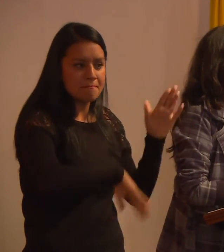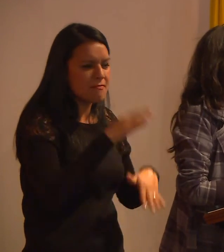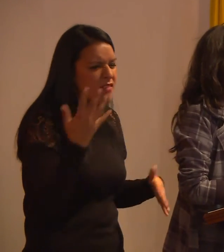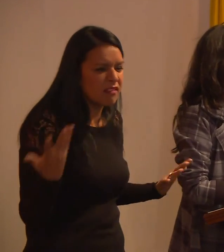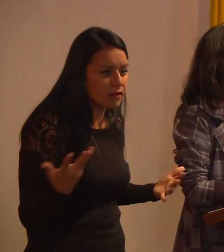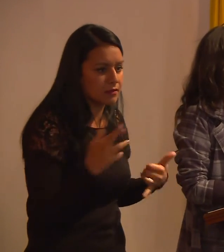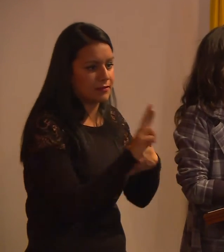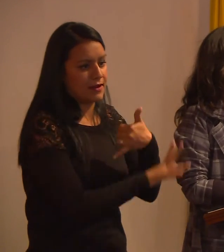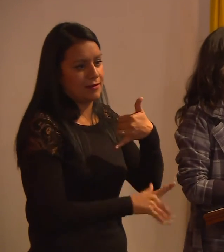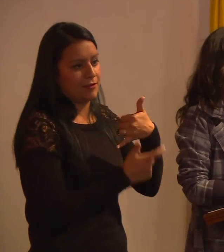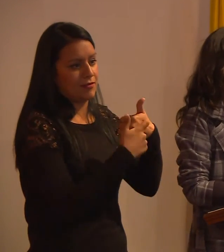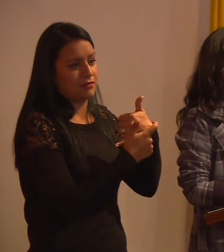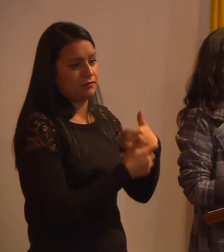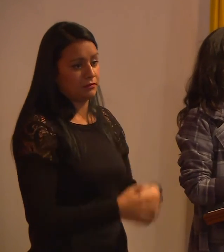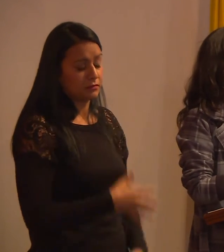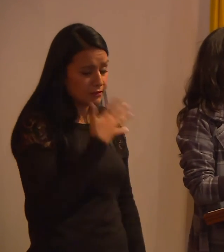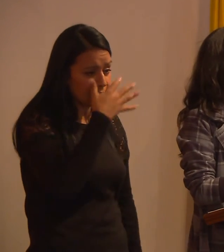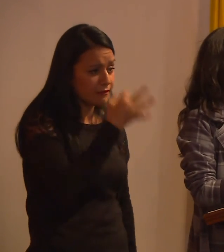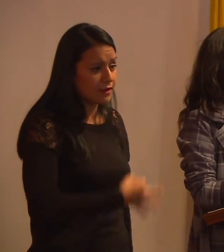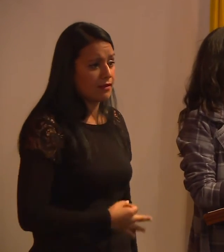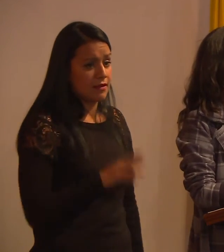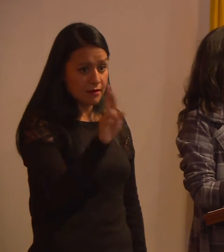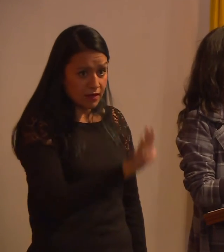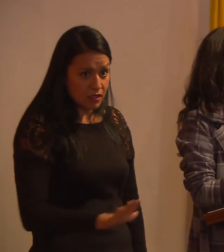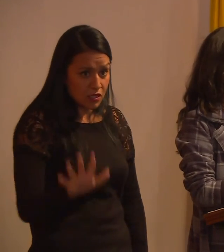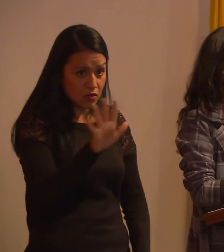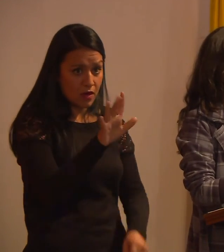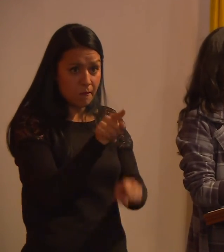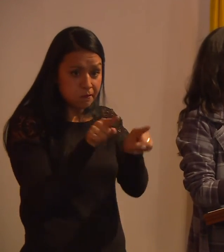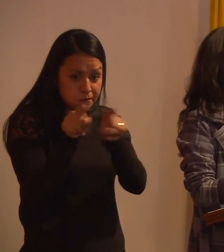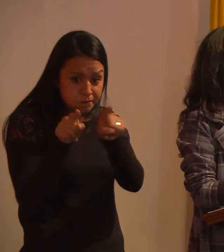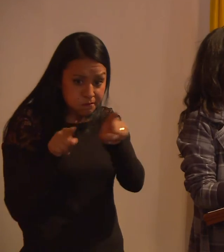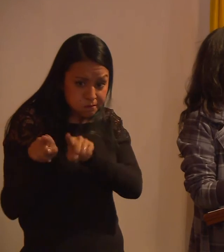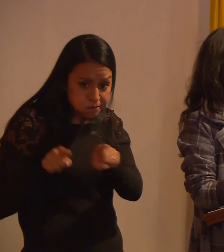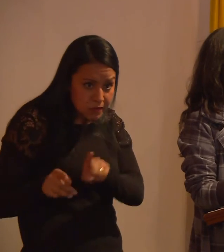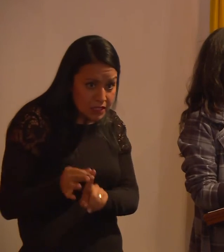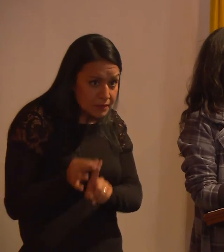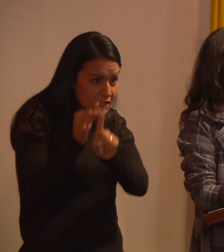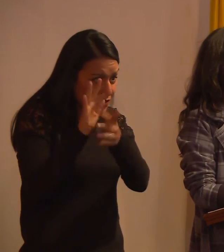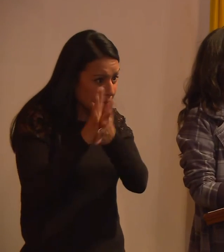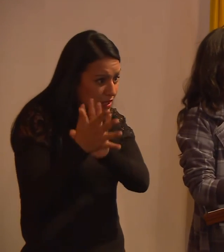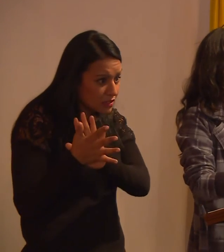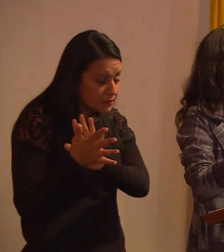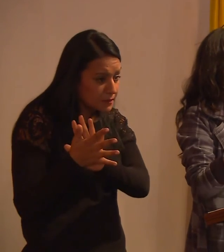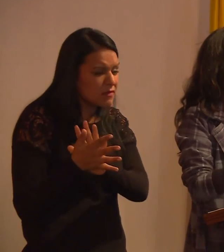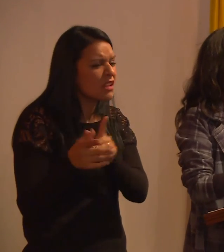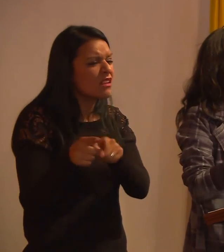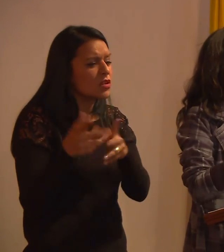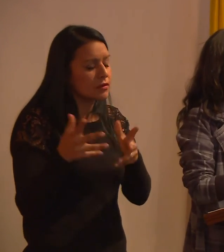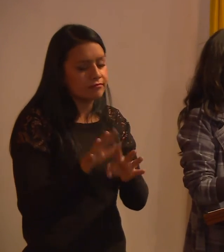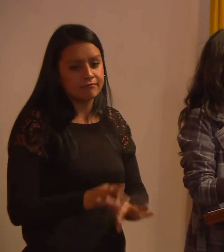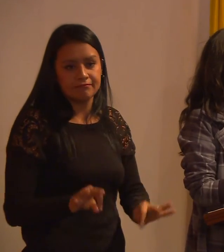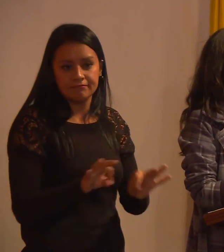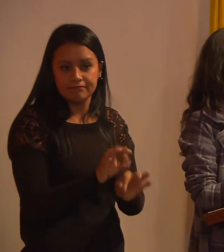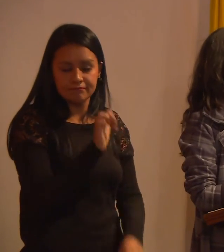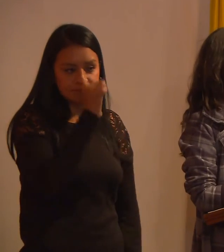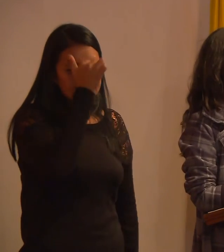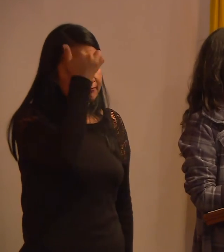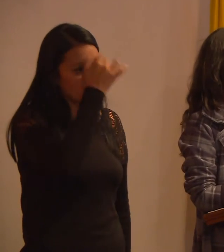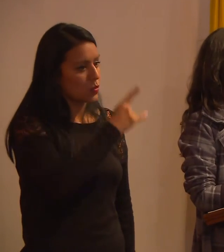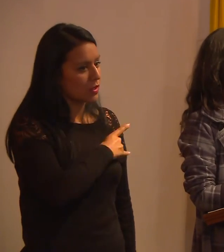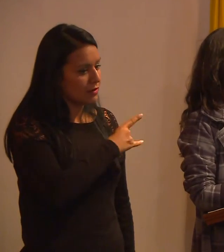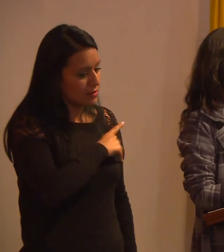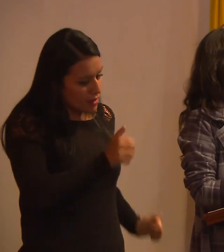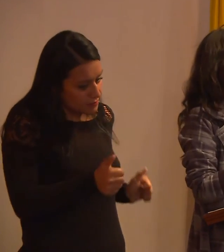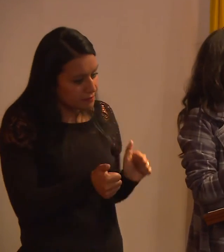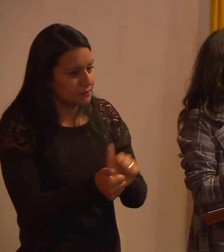regiones. Miren, hay regiones en donde se van a hacer las circunscripciones especiales de paz, en donde es fundamental que la universidad